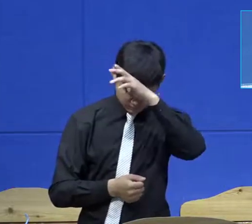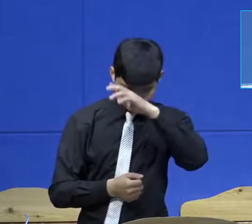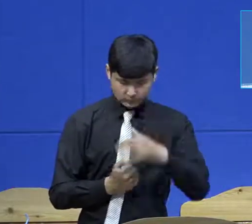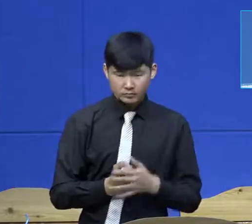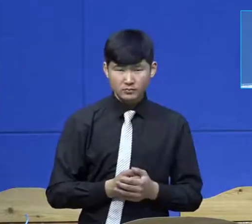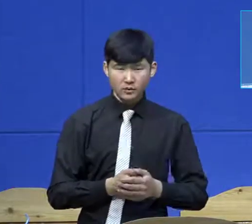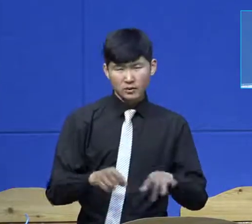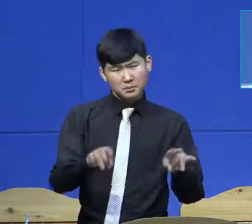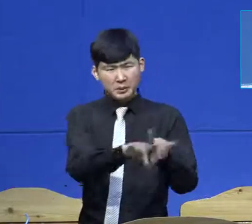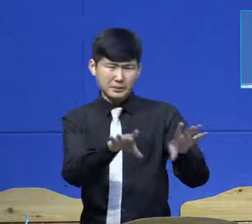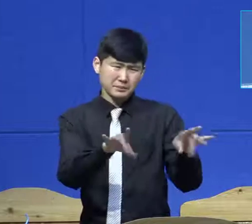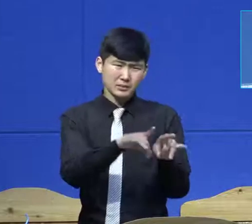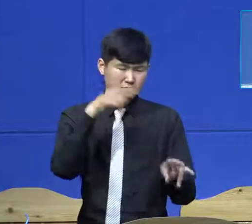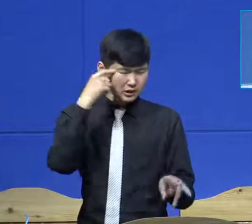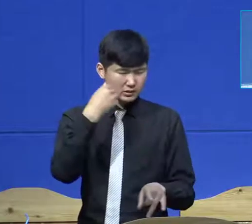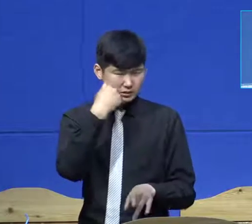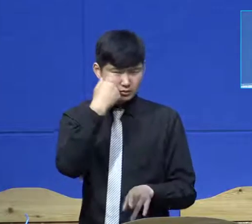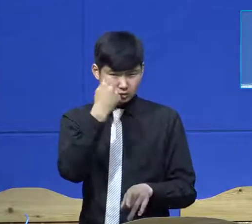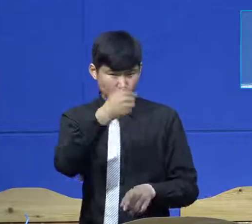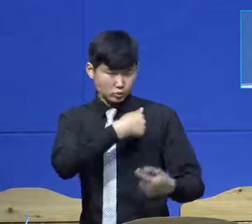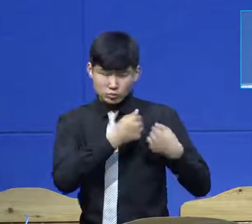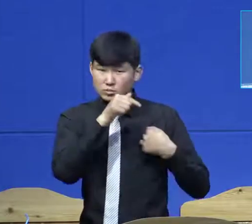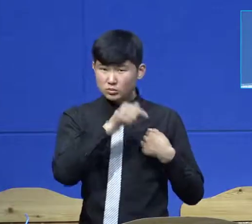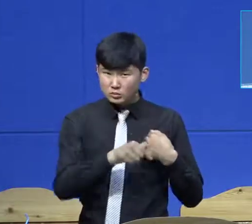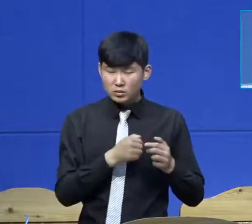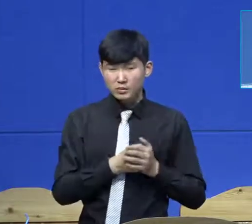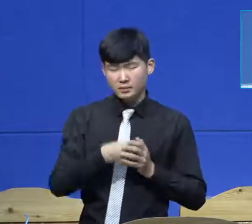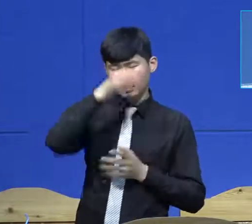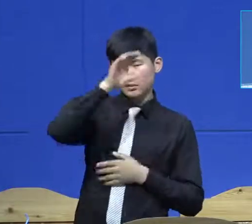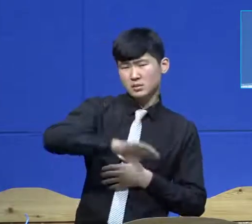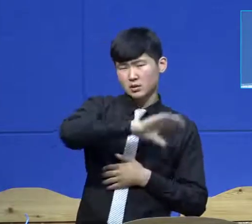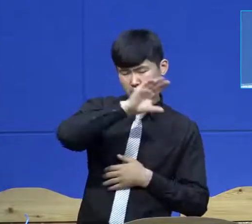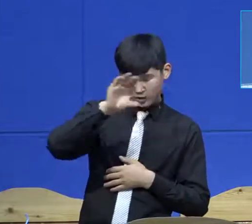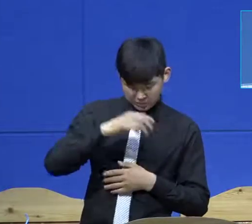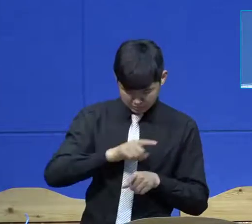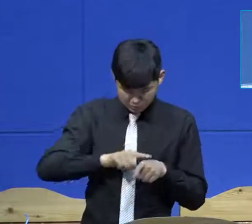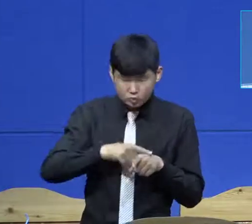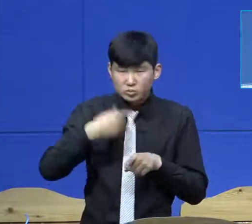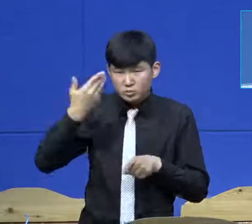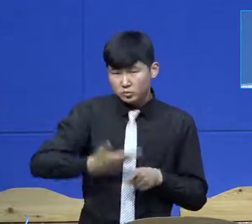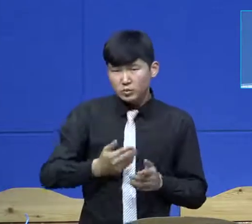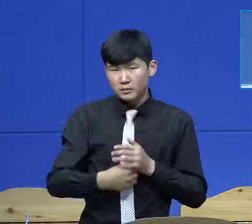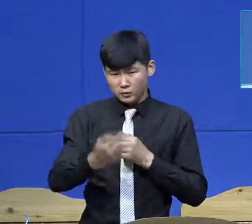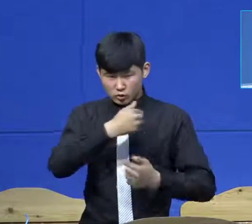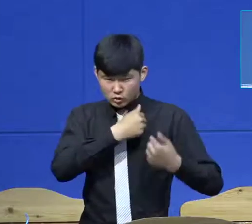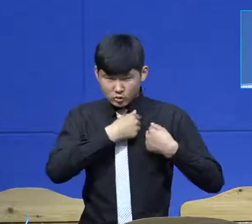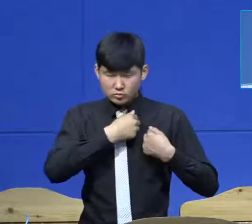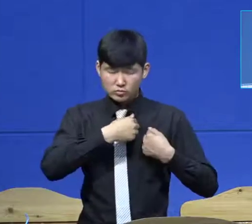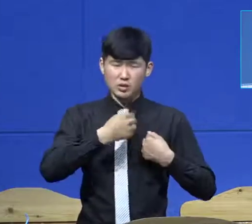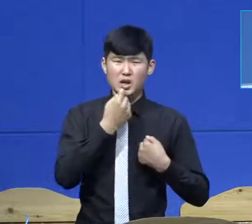зүсэн бүрийн ич хүртээгээр зовлонгоор тоогоор загалмаа дээр нүцгэлж тэр ич хүр дормжлыг бүгдийг